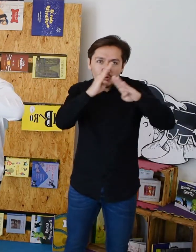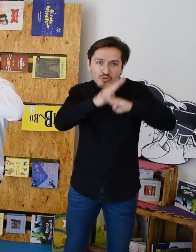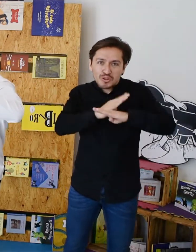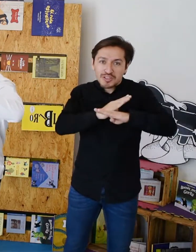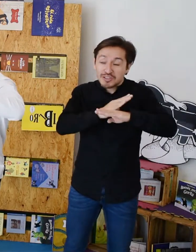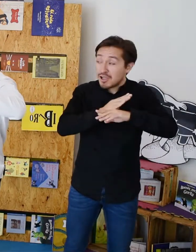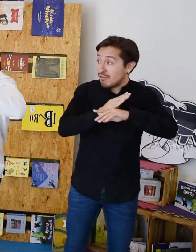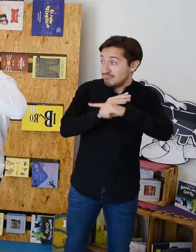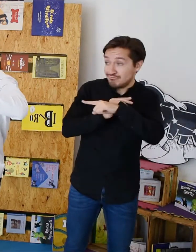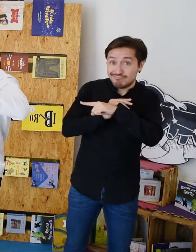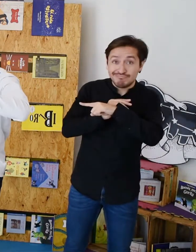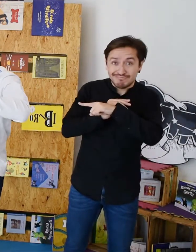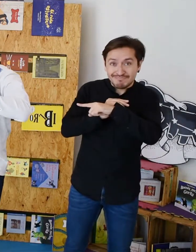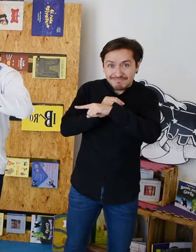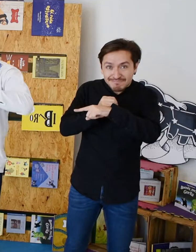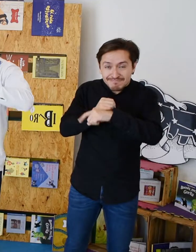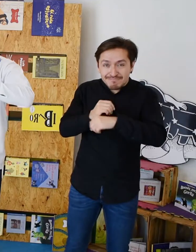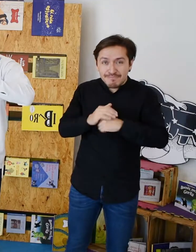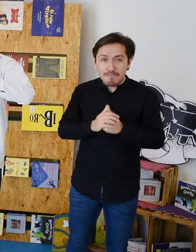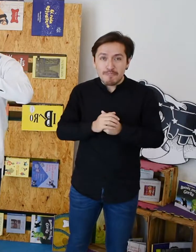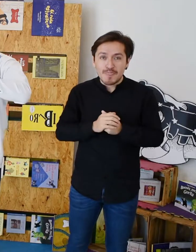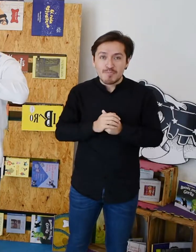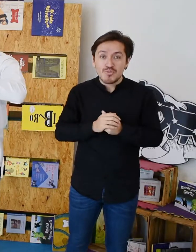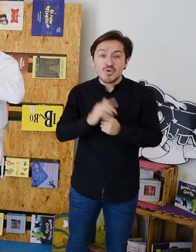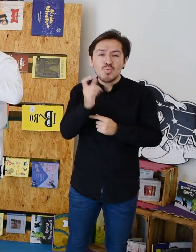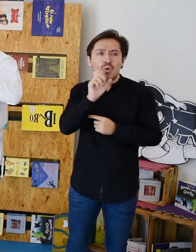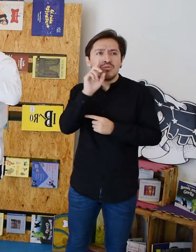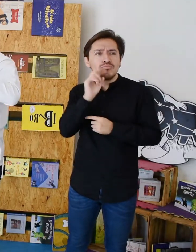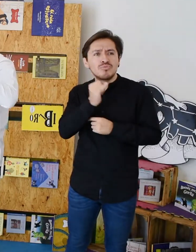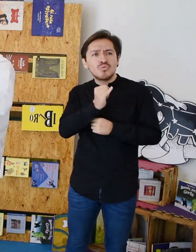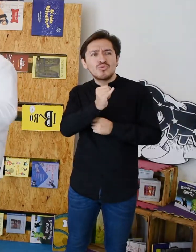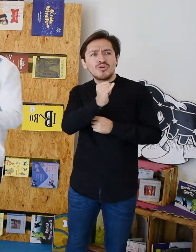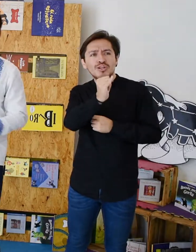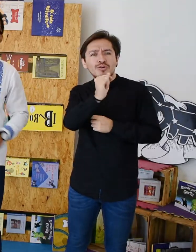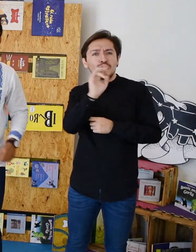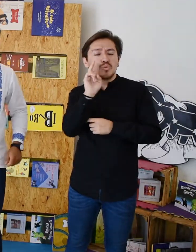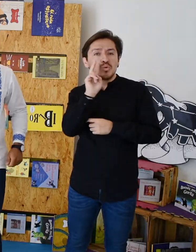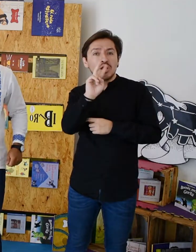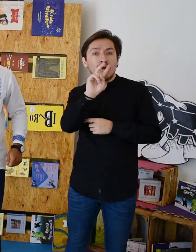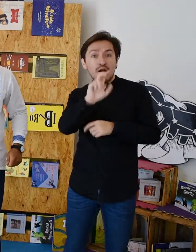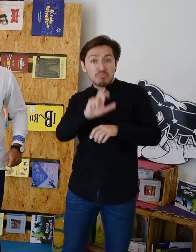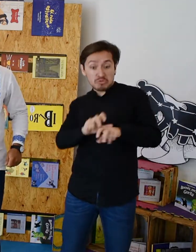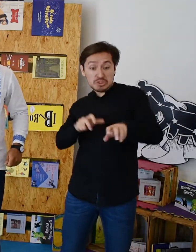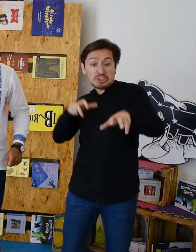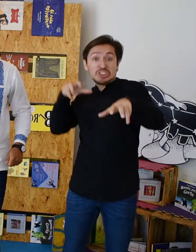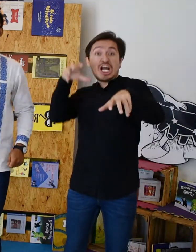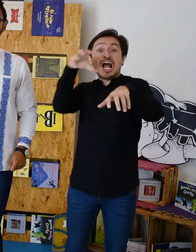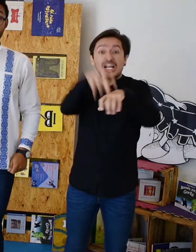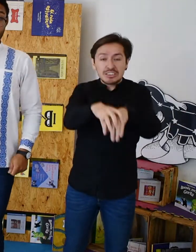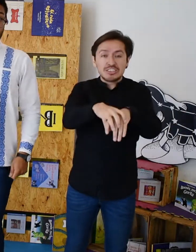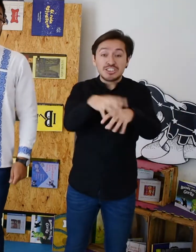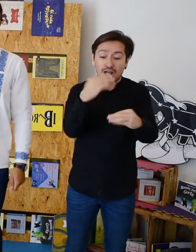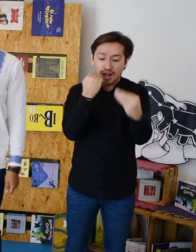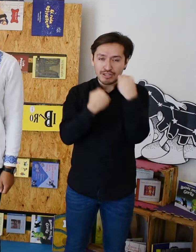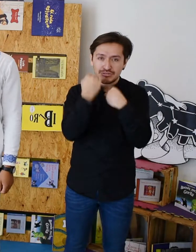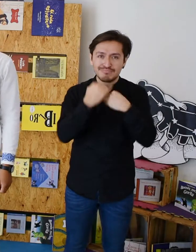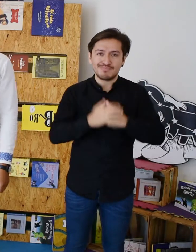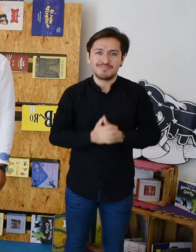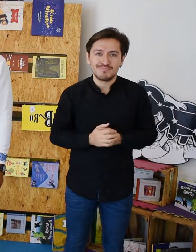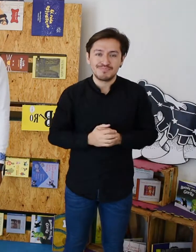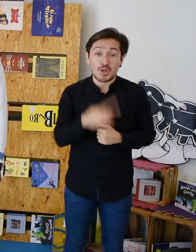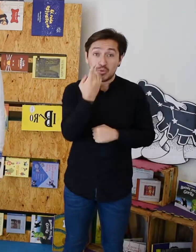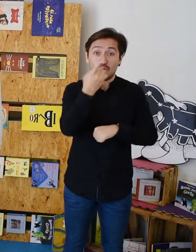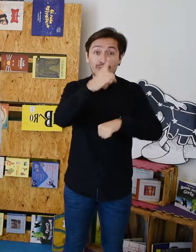de unos arbustos. Y cuando veía a lo lejos a su presa, saltaba y se la comía. Un